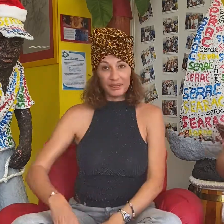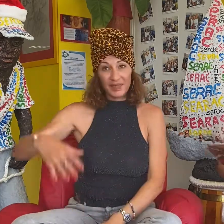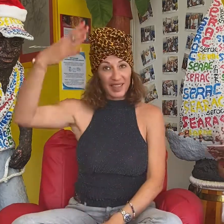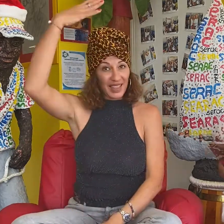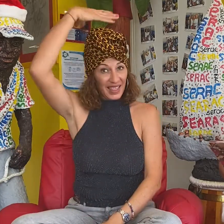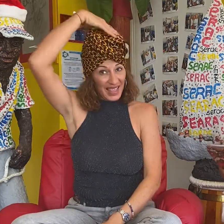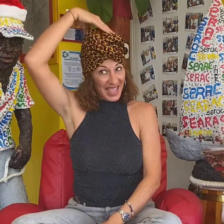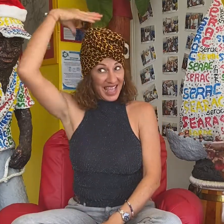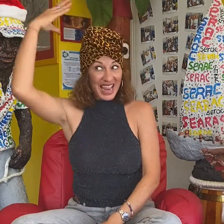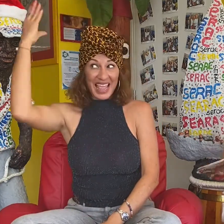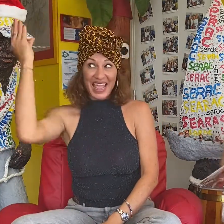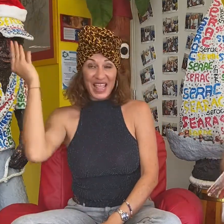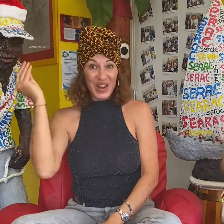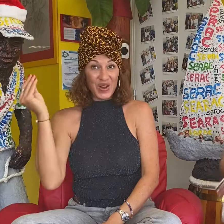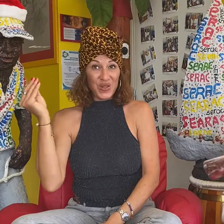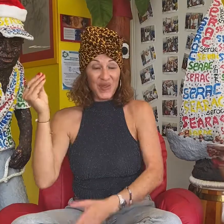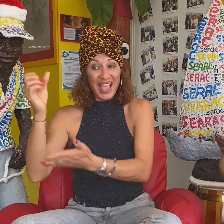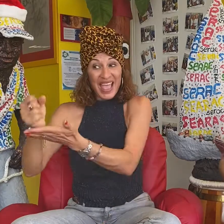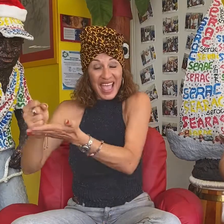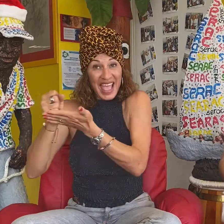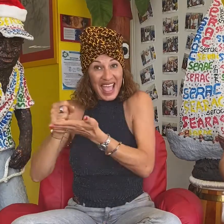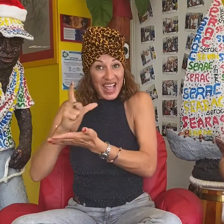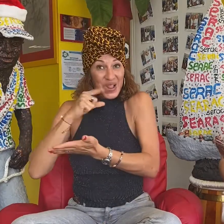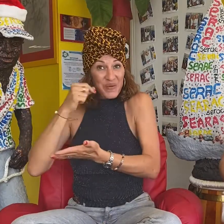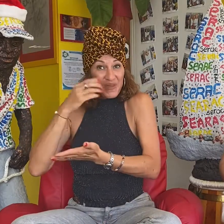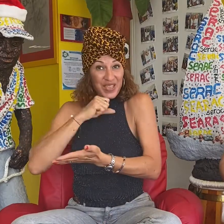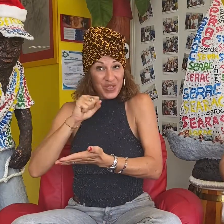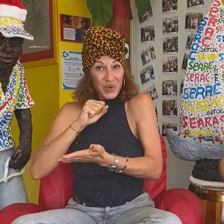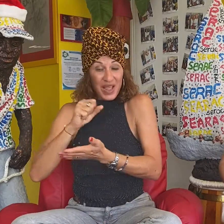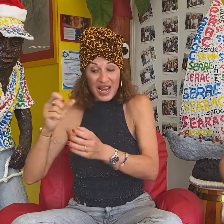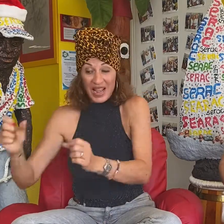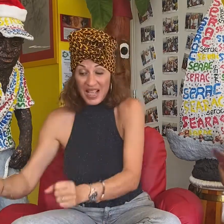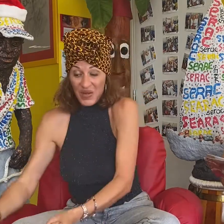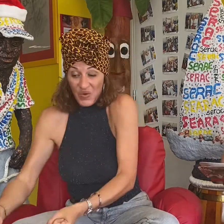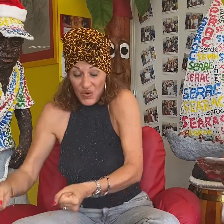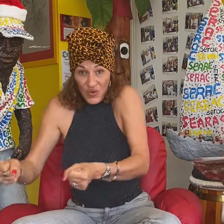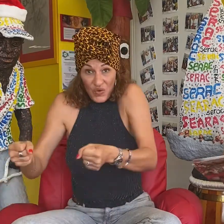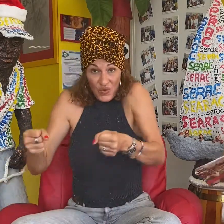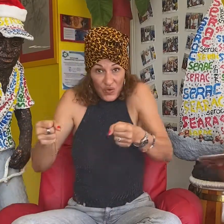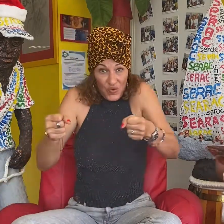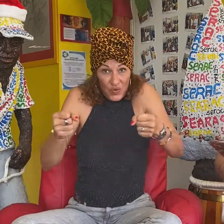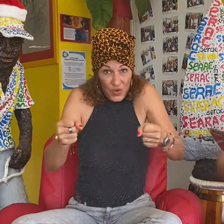Les lutins aident le Père Noël à décharger son traîneau.